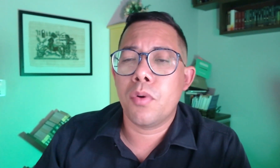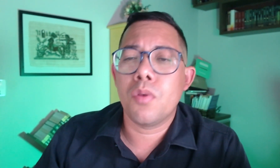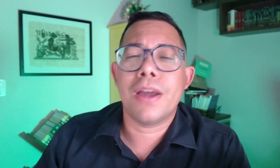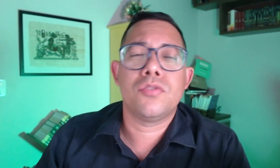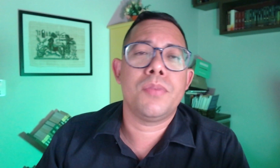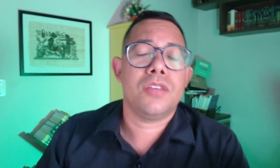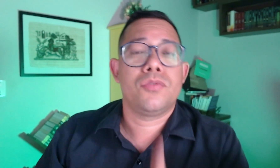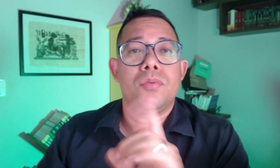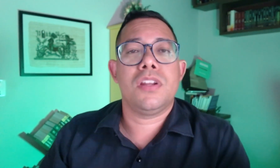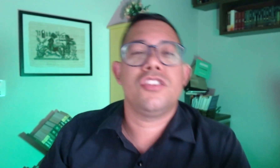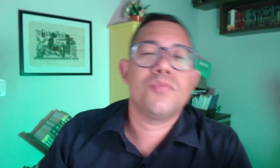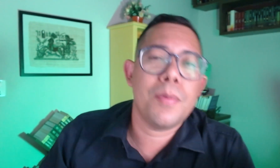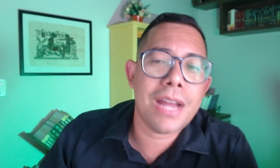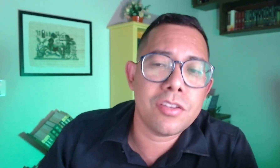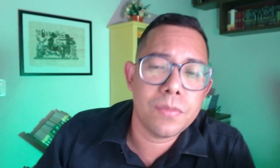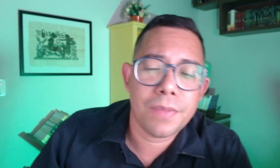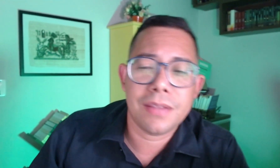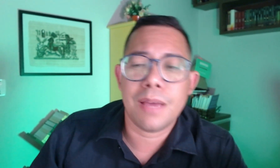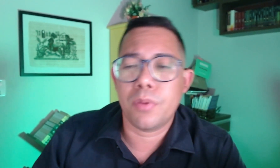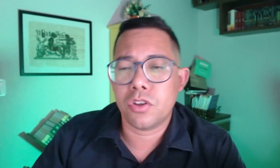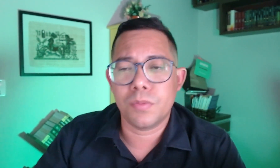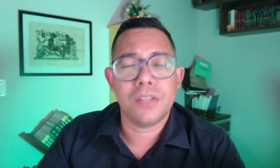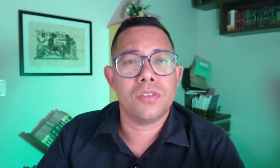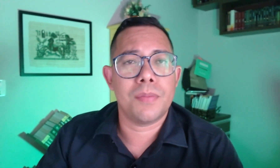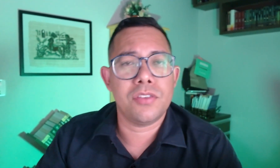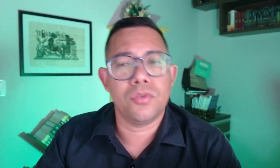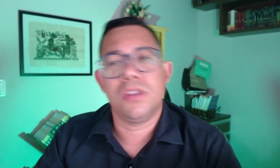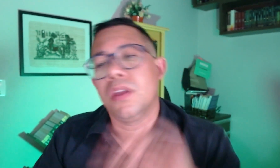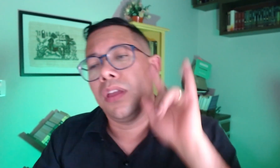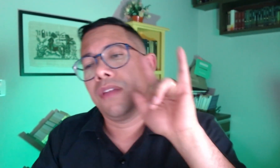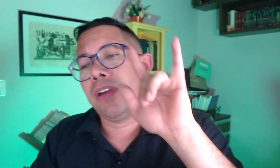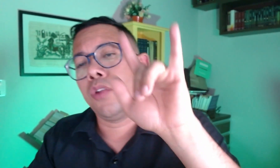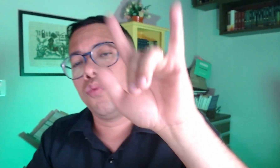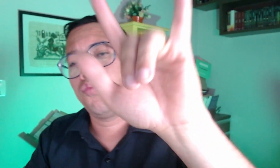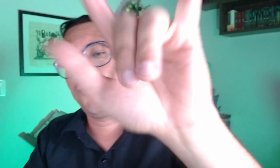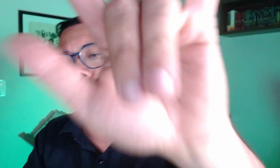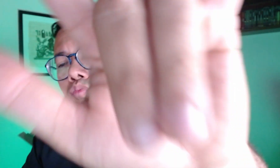pouco mais sobre isso. Um grandíssimo abraço. Até a próxima. Deus abençoe. Valeu. Tchau. Tchau. Tchau.